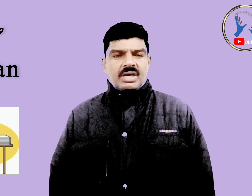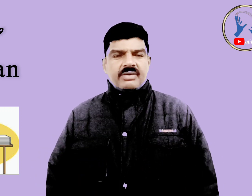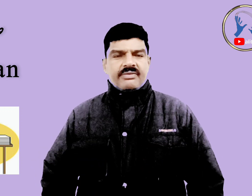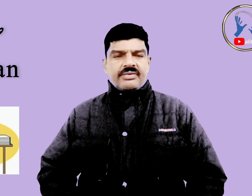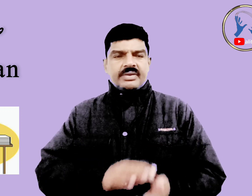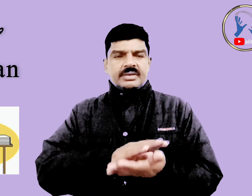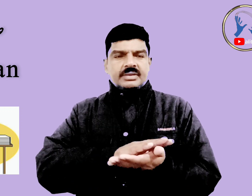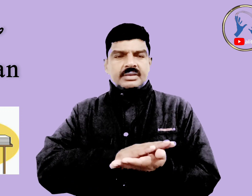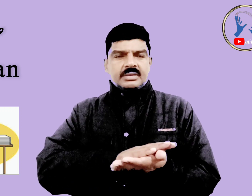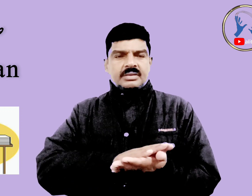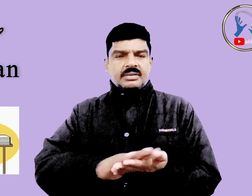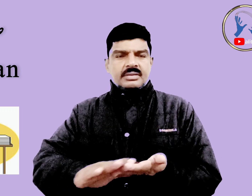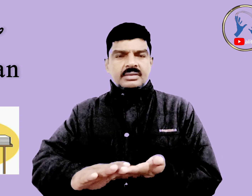साफ।